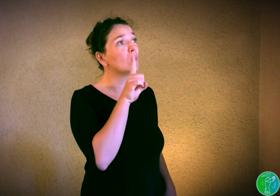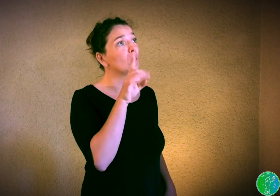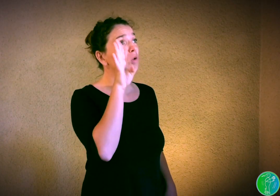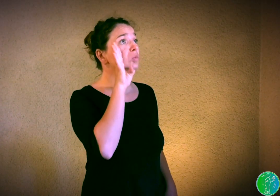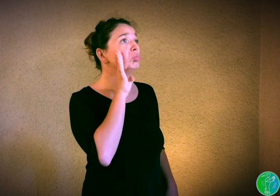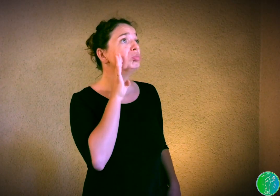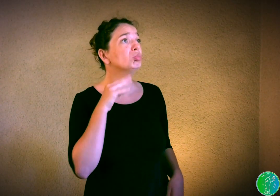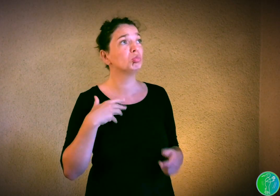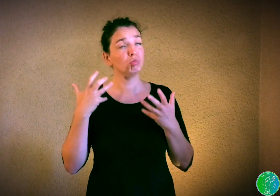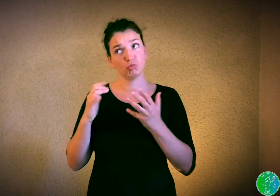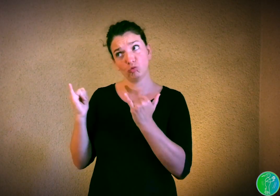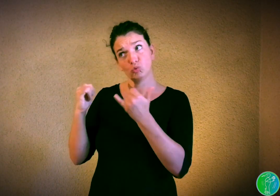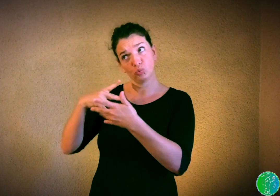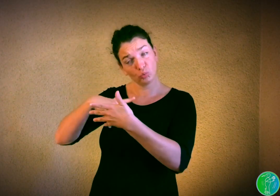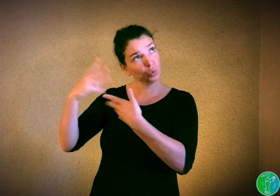Maman, laisse-moi jouer dehors.